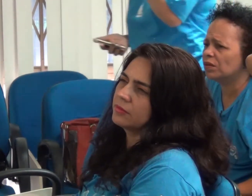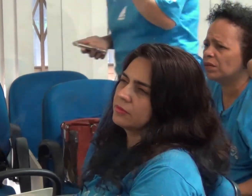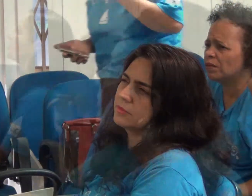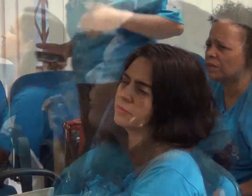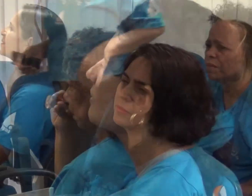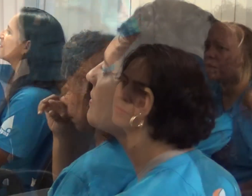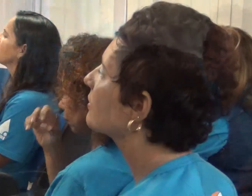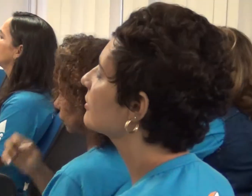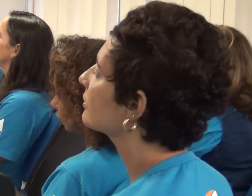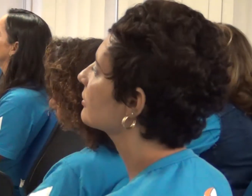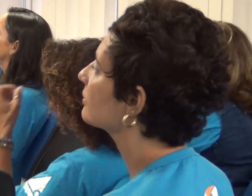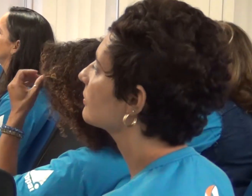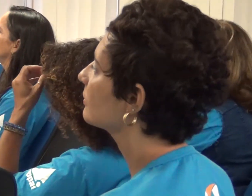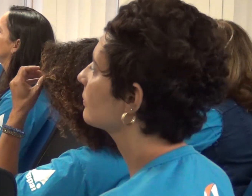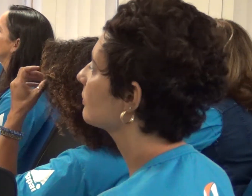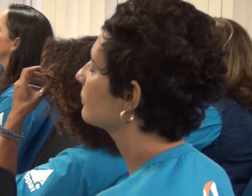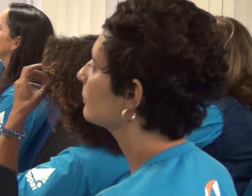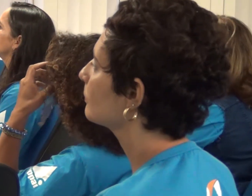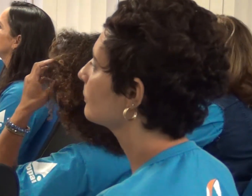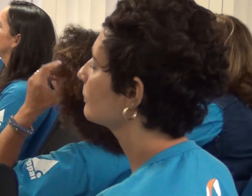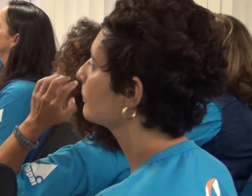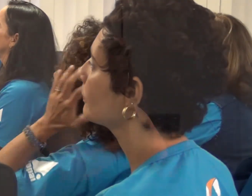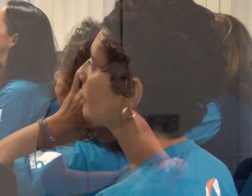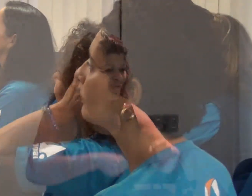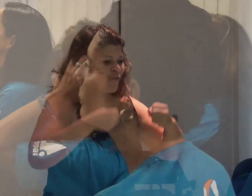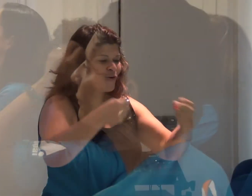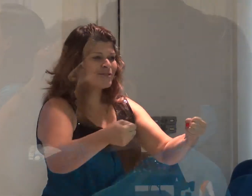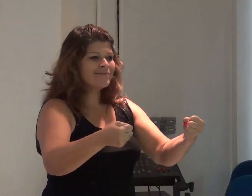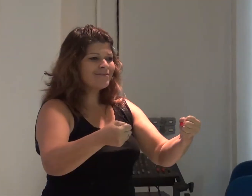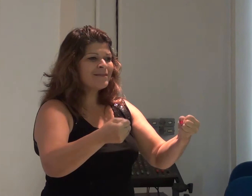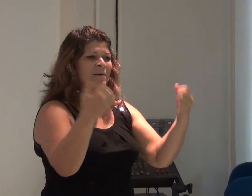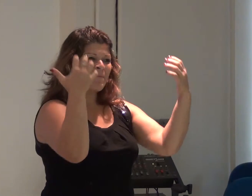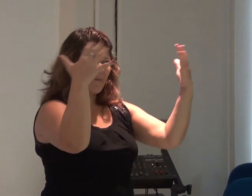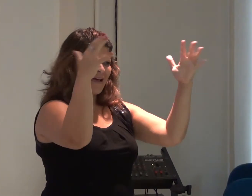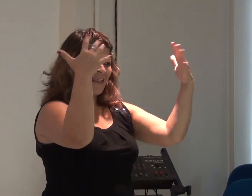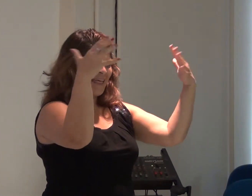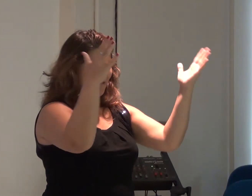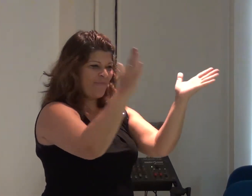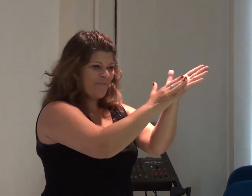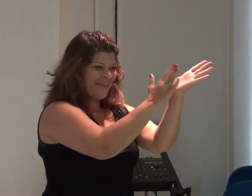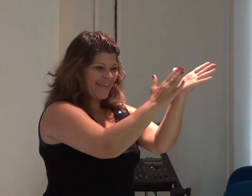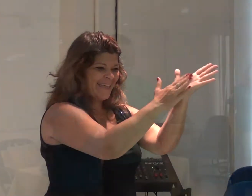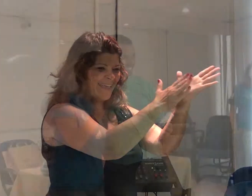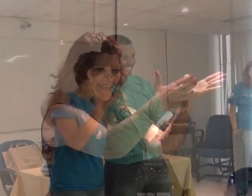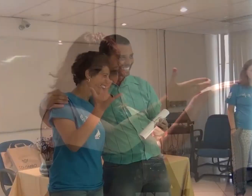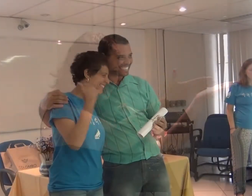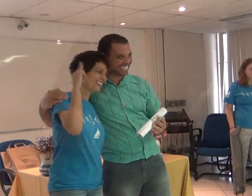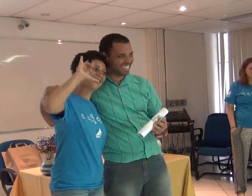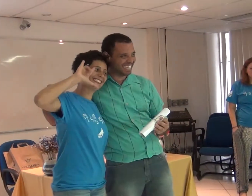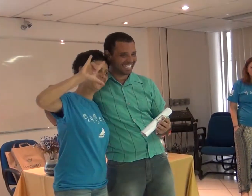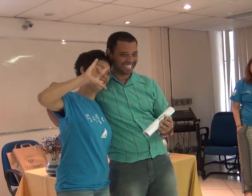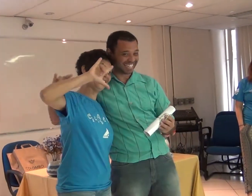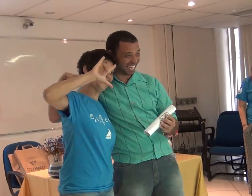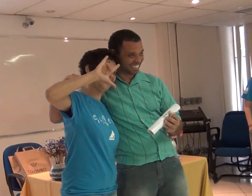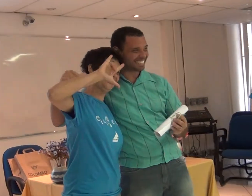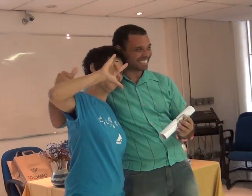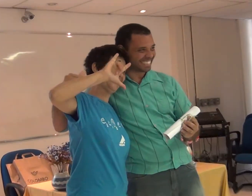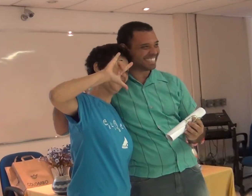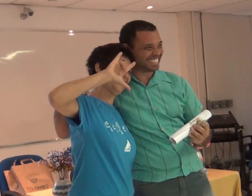alunos que conseguiram aprender. Continuem a estudar e tenham força. Parabéns a todos. Parabéns a todos.